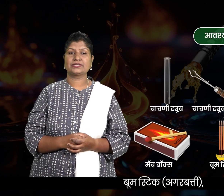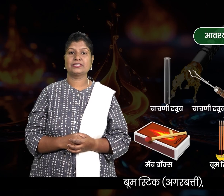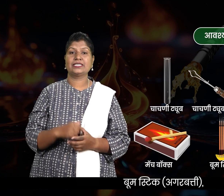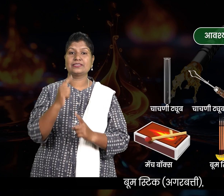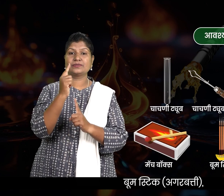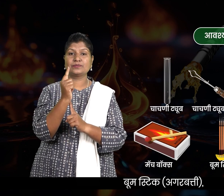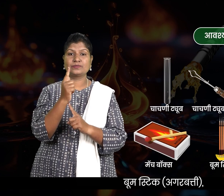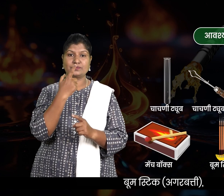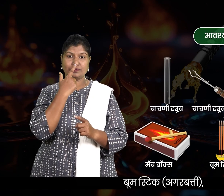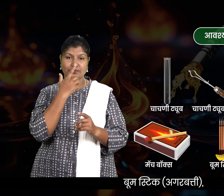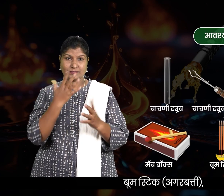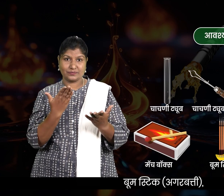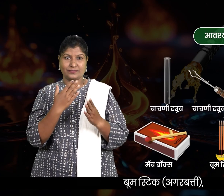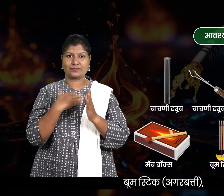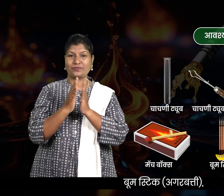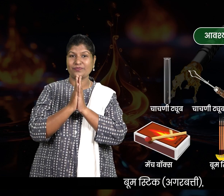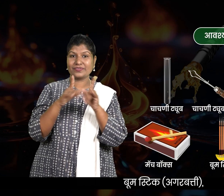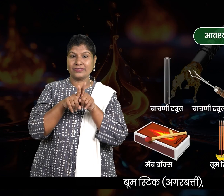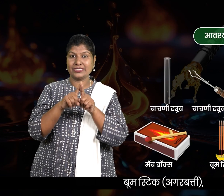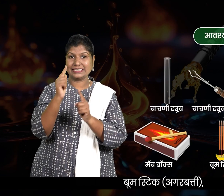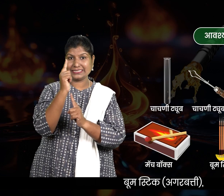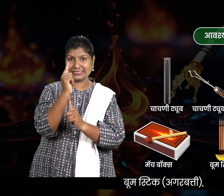बूमस्टिक, अगरबत्ती,